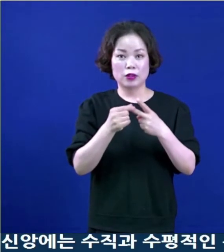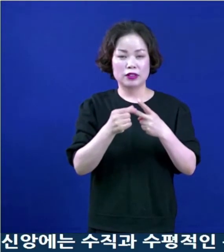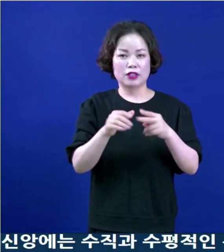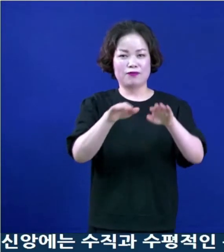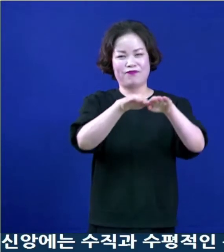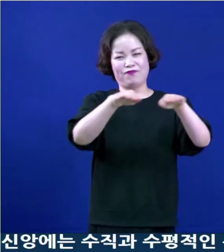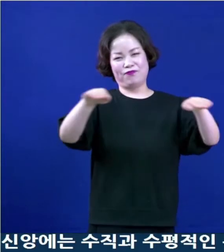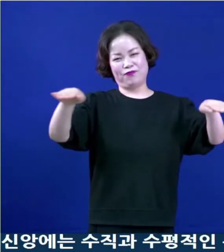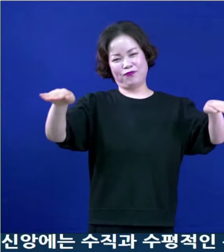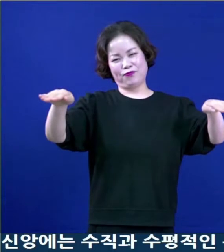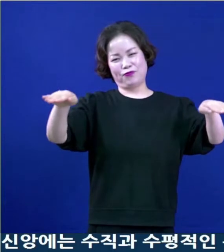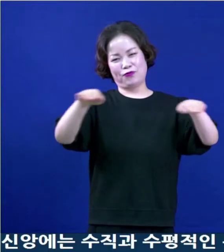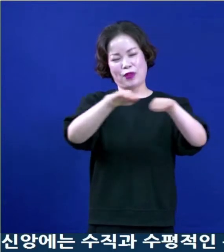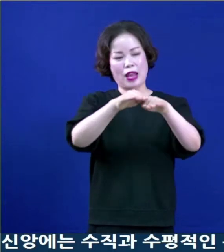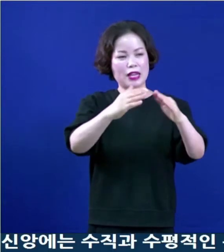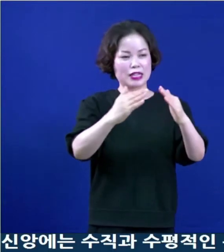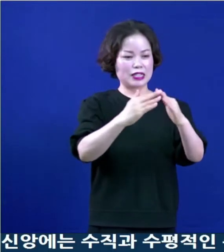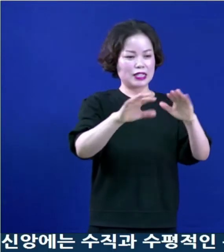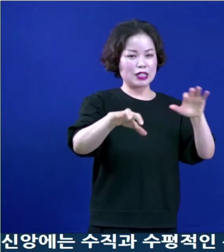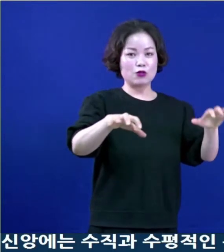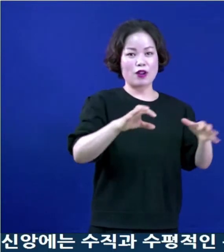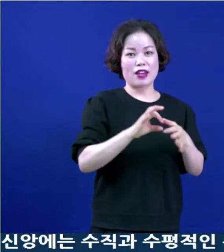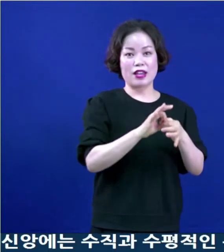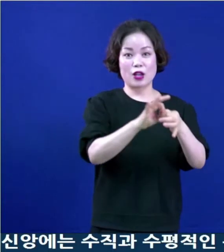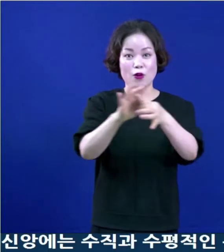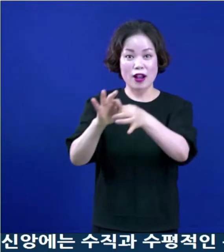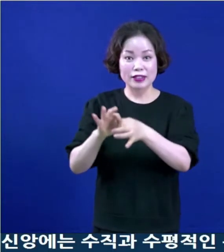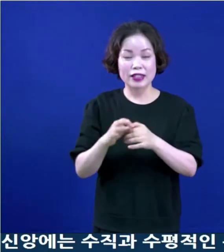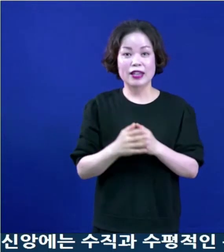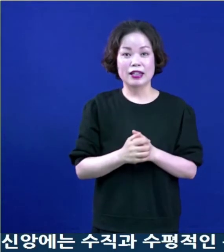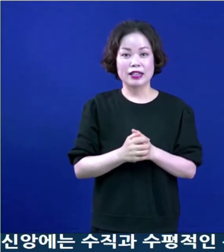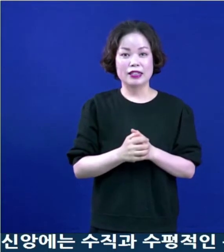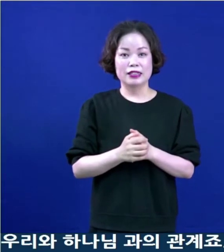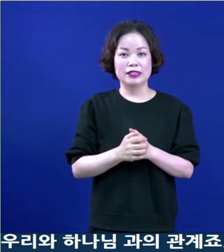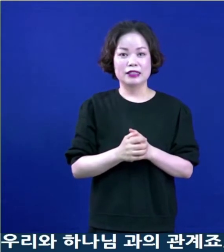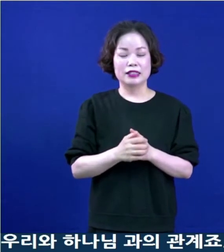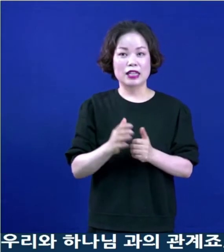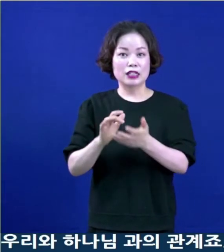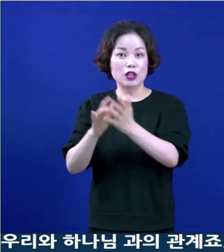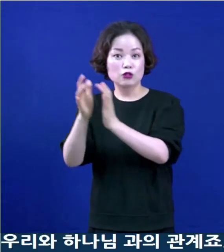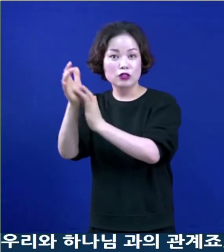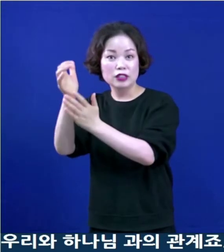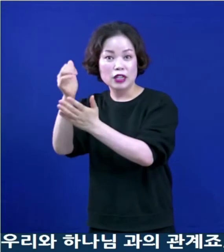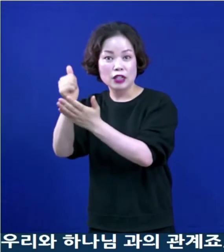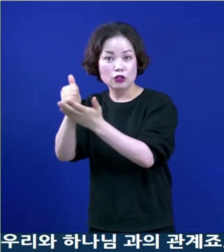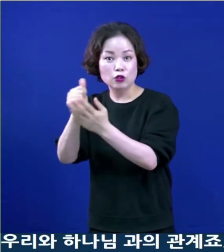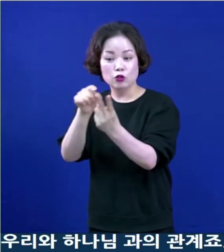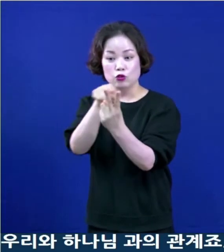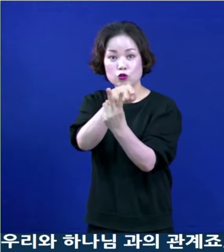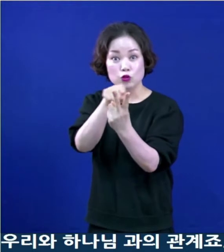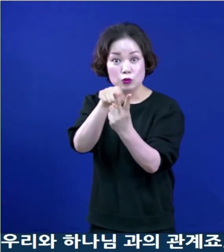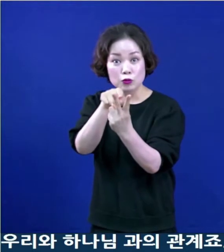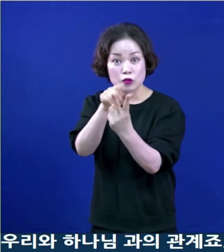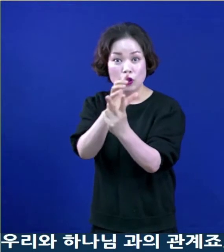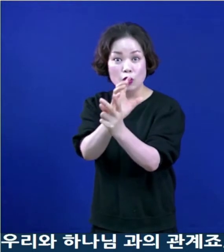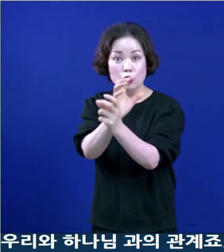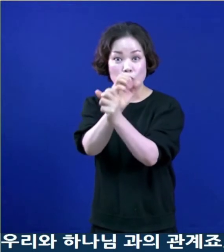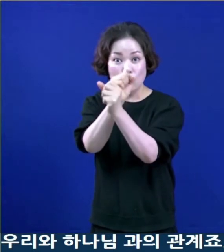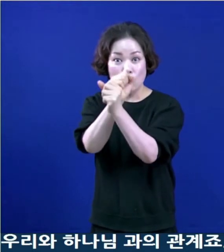수평적인 것인데 이건 이웃과의 관계입니다. 십계명을 예수님께서 두 부분으로 요약해